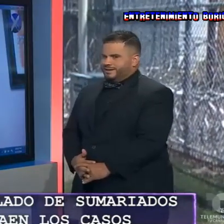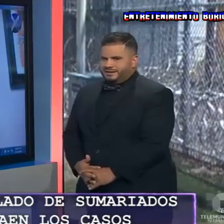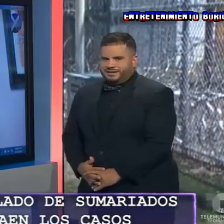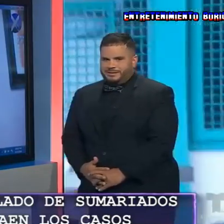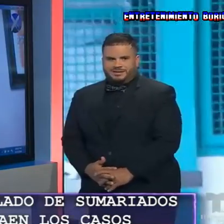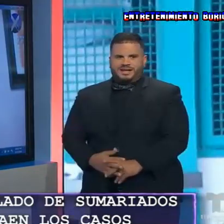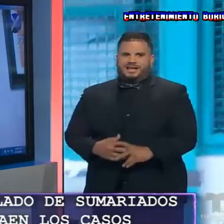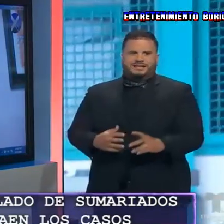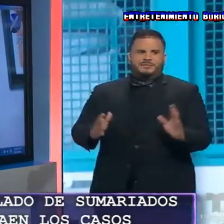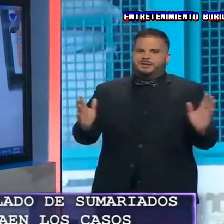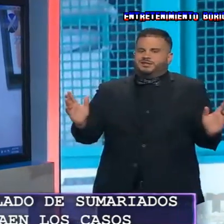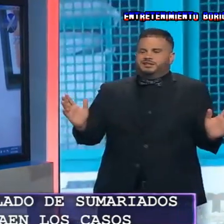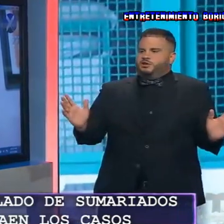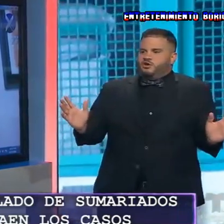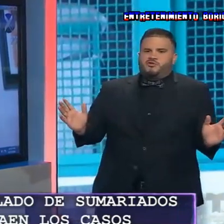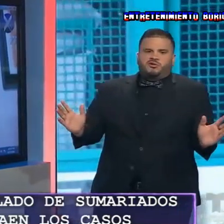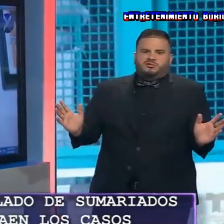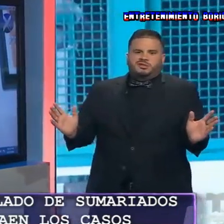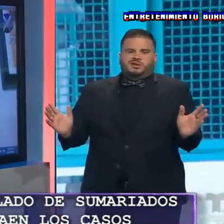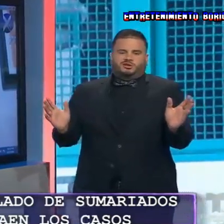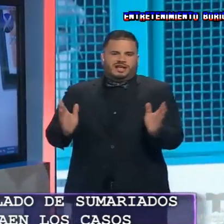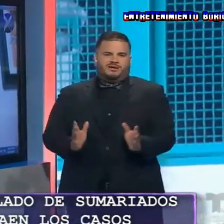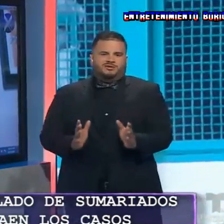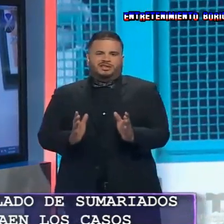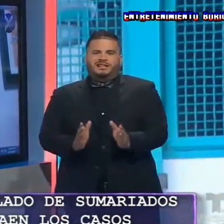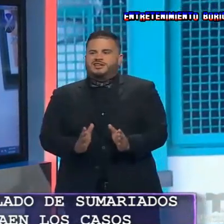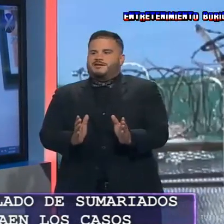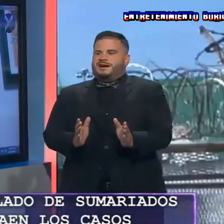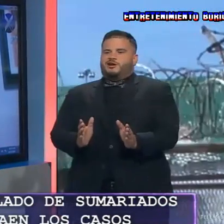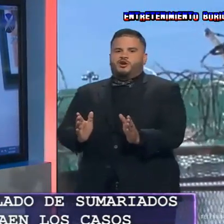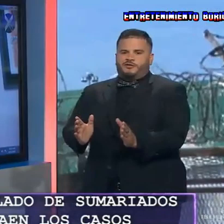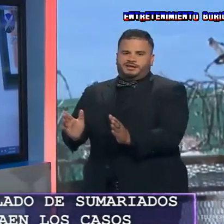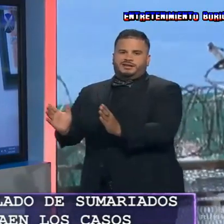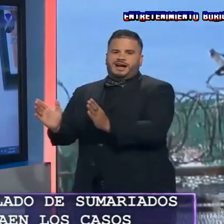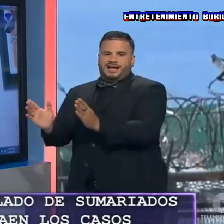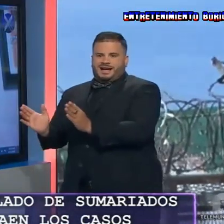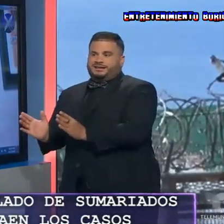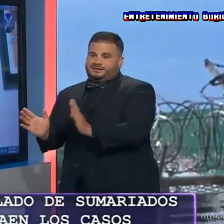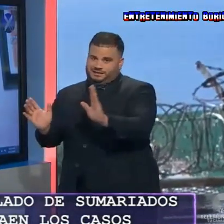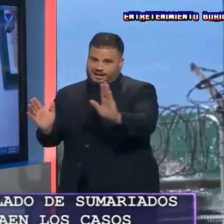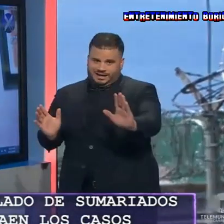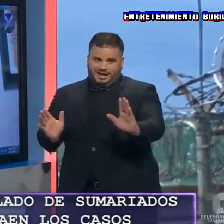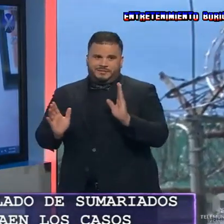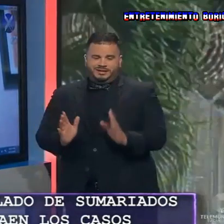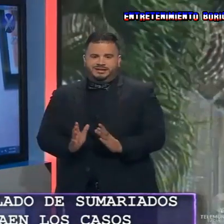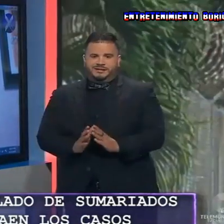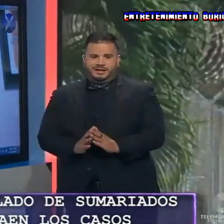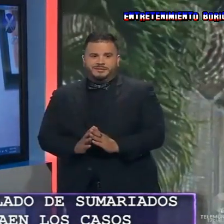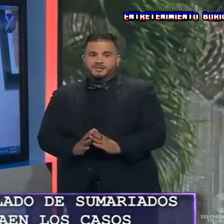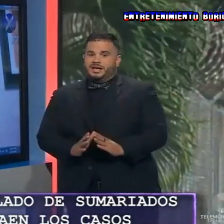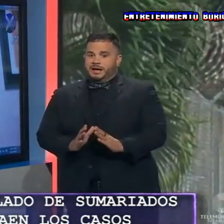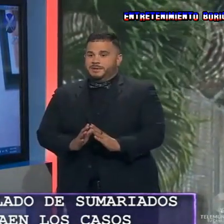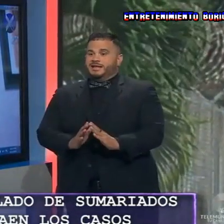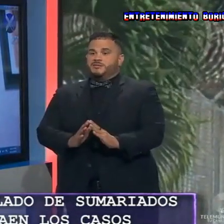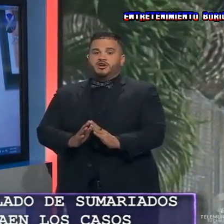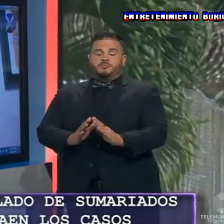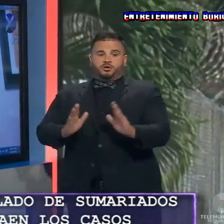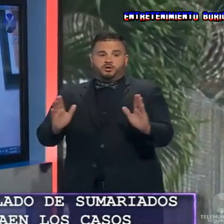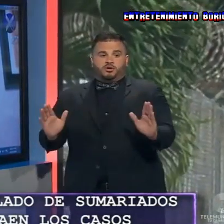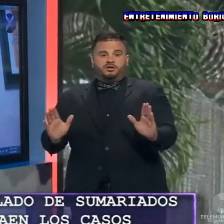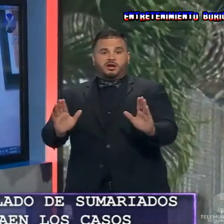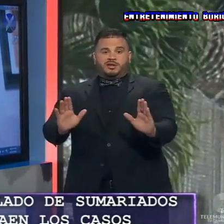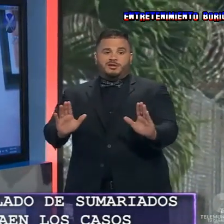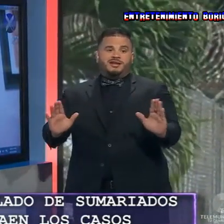porque evidentemente aquí se ha perdido el sentido común. O sea, con tal de no llevar el COVID a la cárcel, alegadamente, ¿verdad?, en vez de tomar